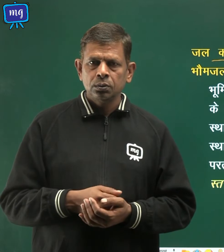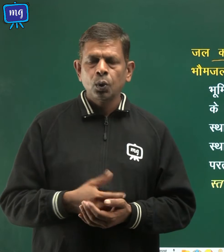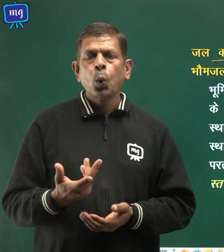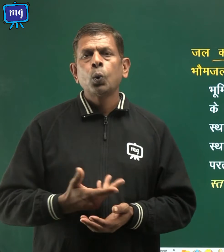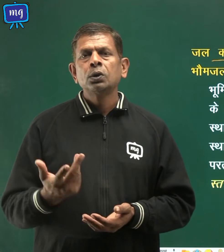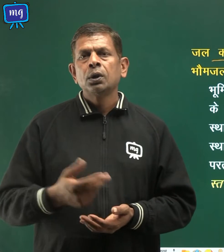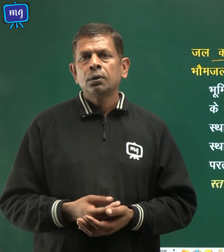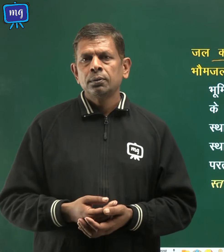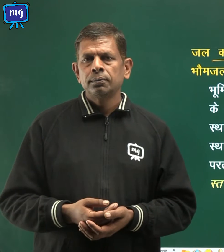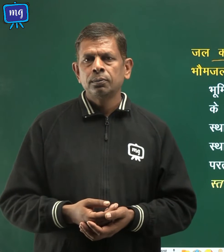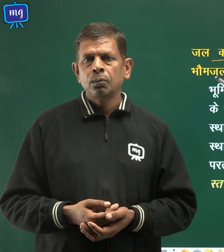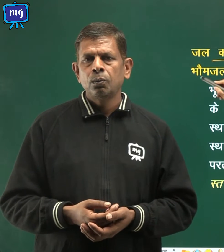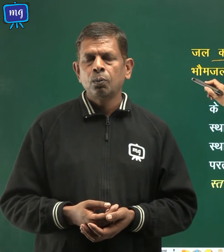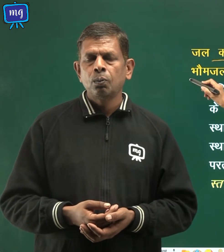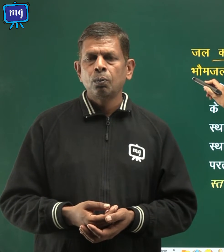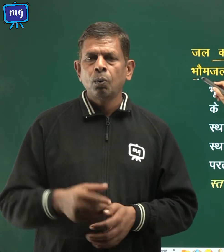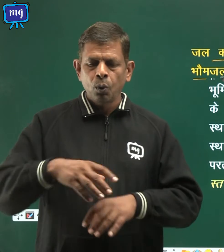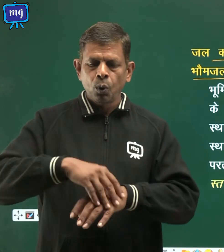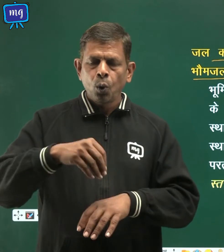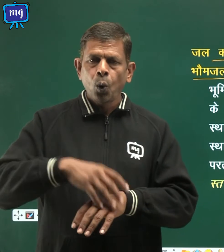कौन सा है बच्चों? भौमजल।